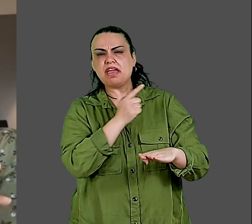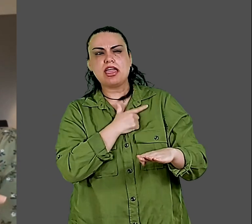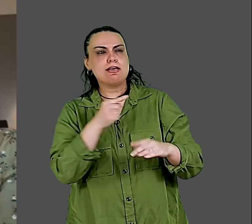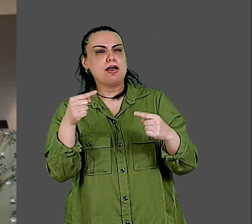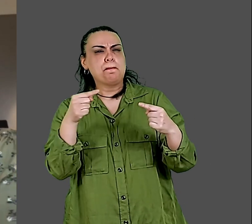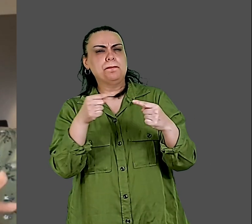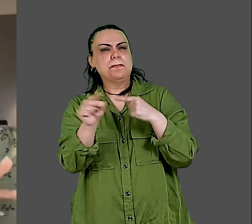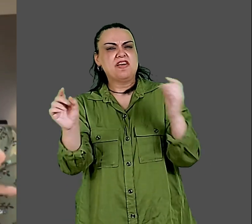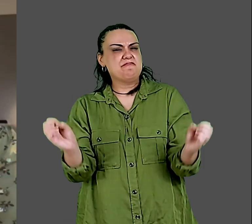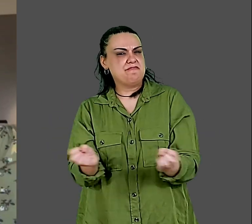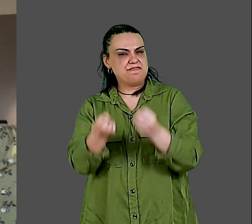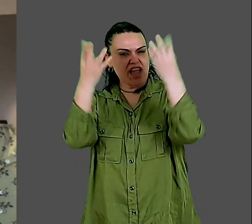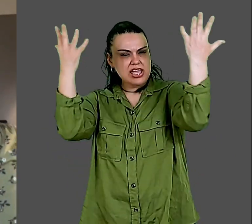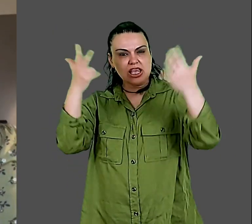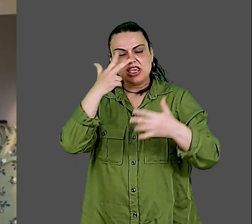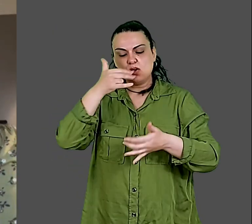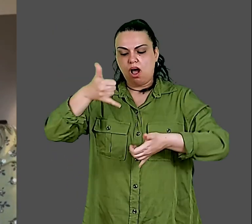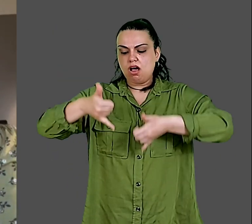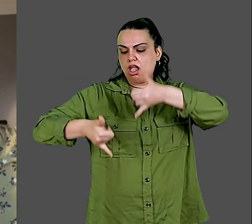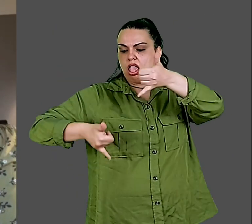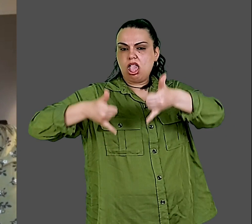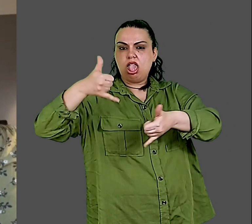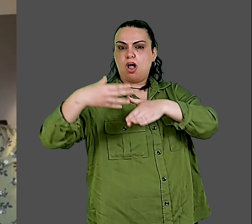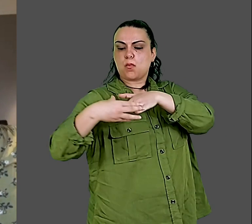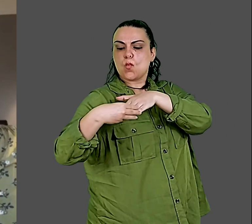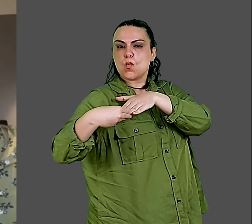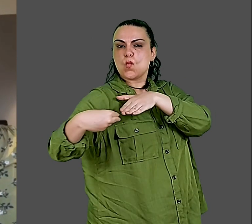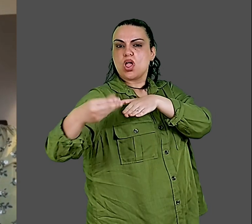é um sapato para uma festa.